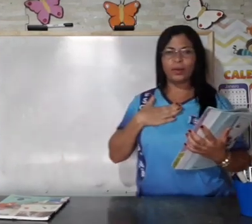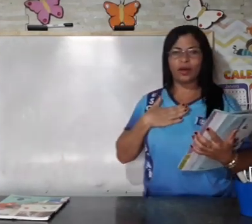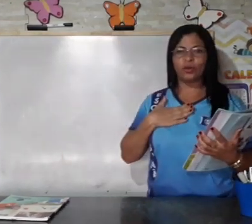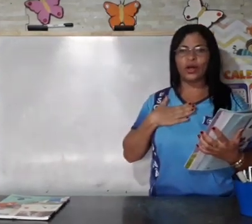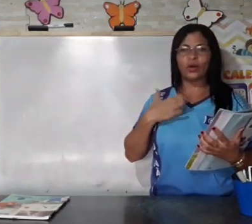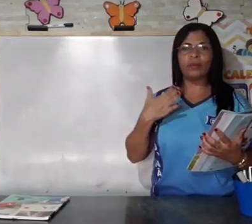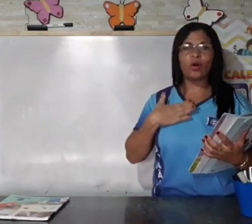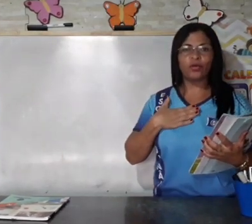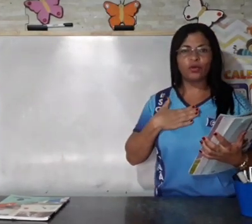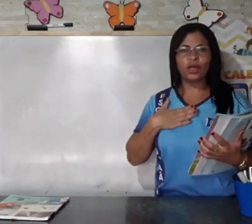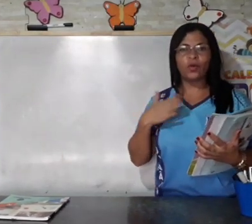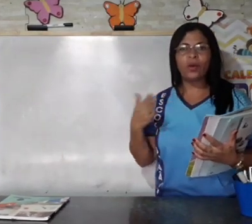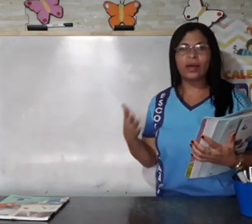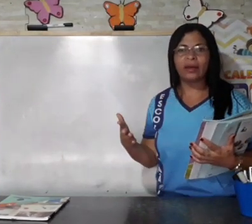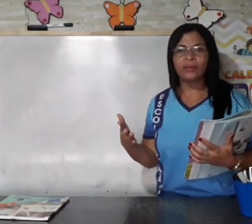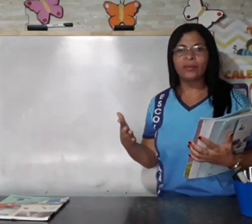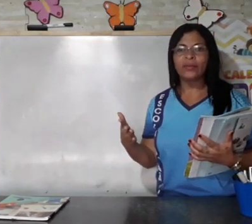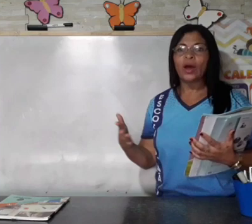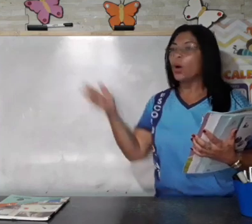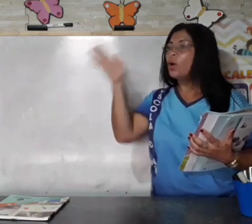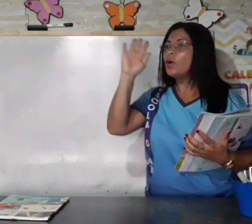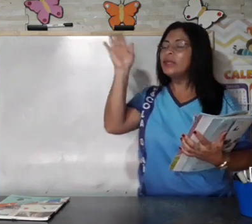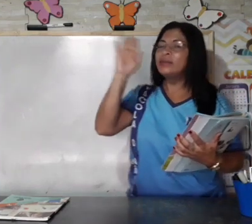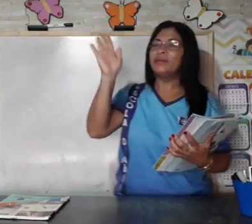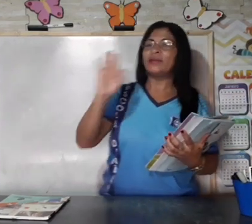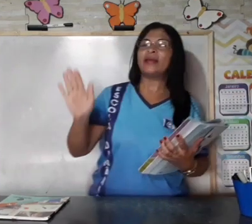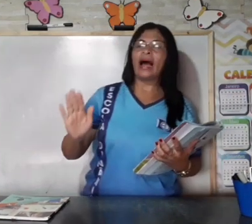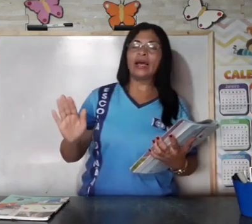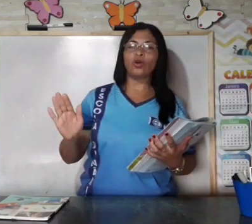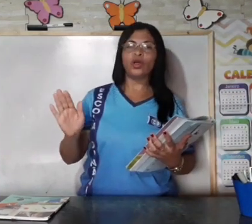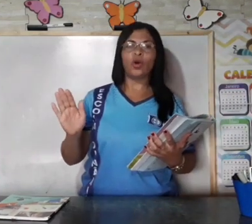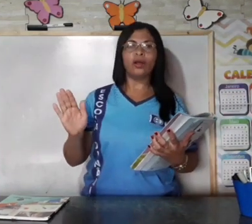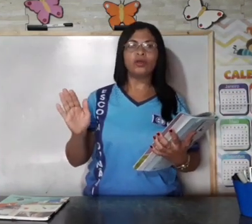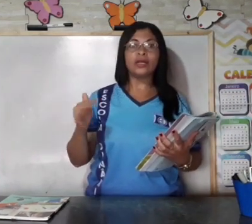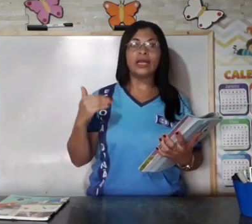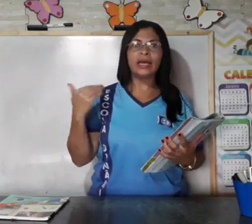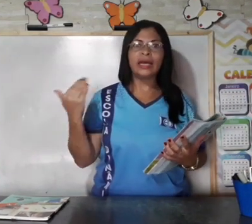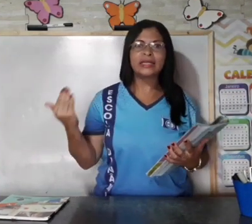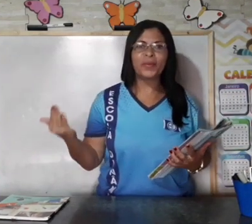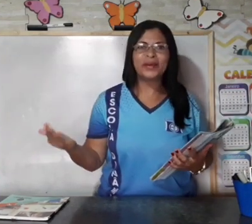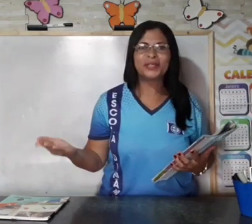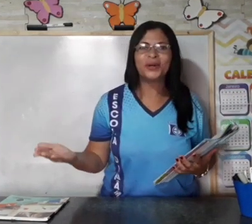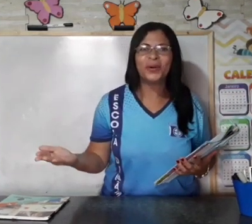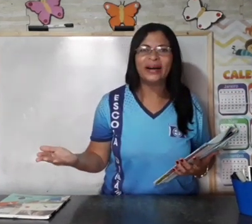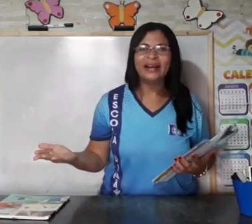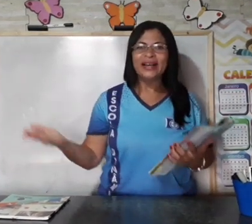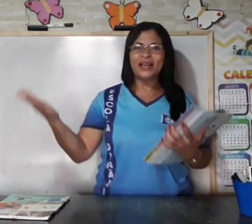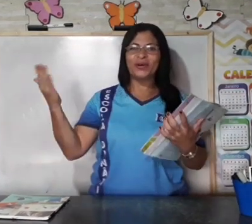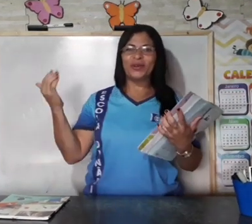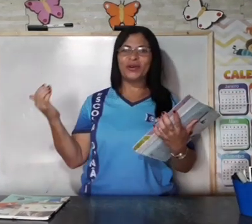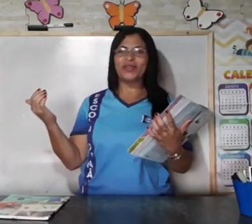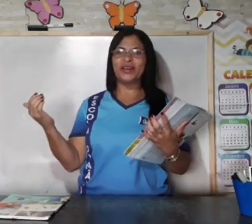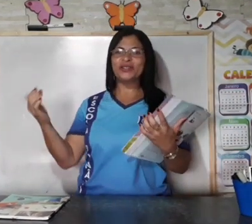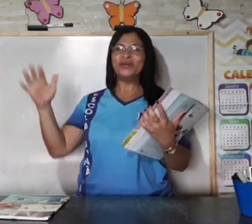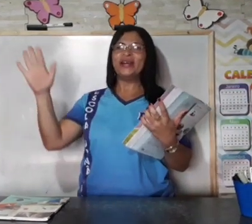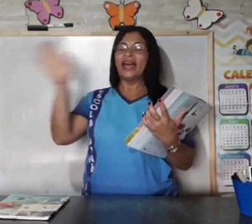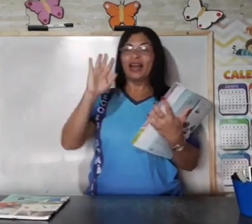comigo, de alguém me confundir com alguém. Oi! Aí, quando eu olho, eu não sei nem quem é essa pessoa. E quando eu vejo, ela